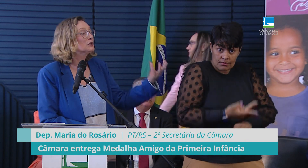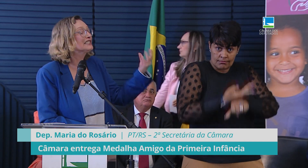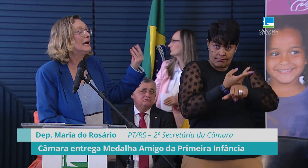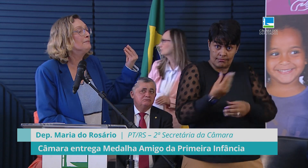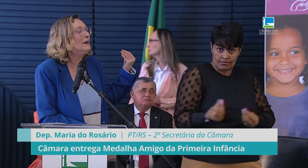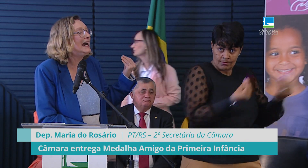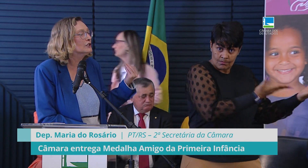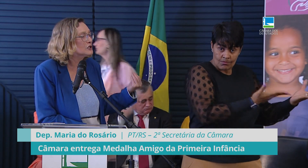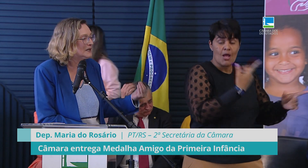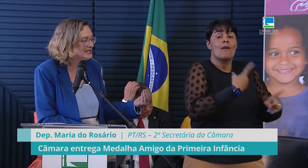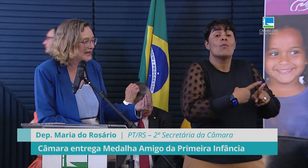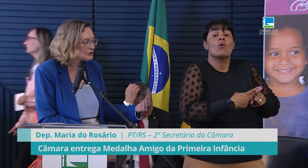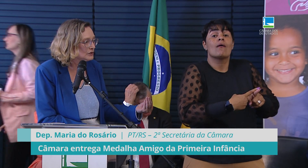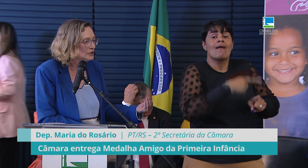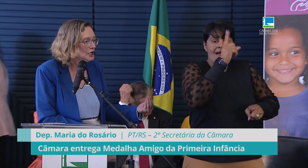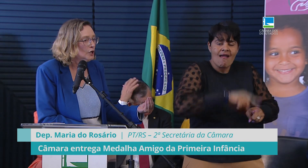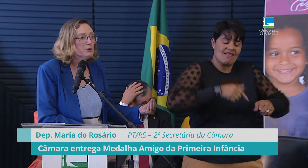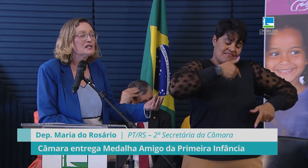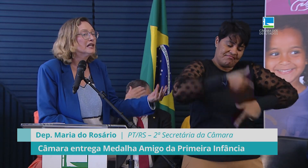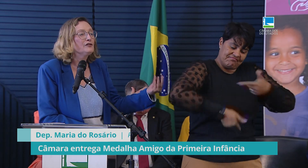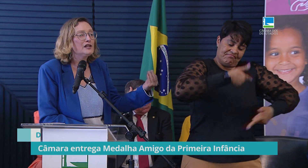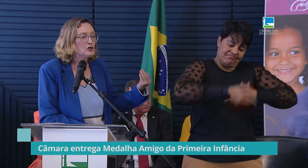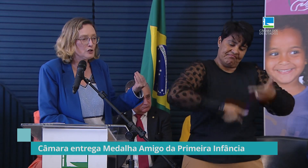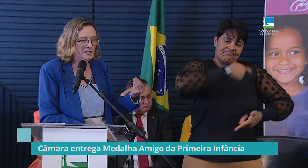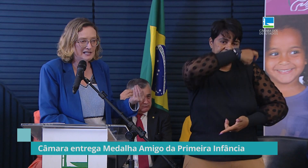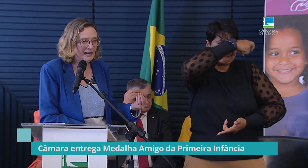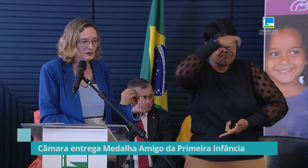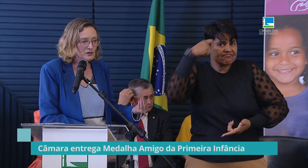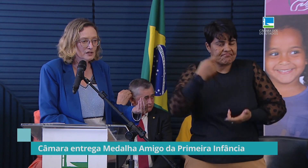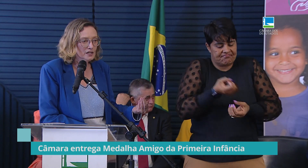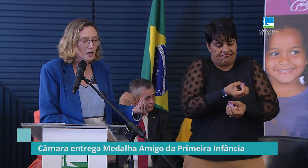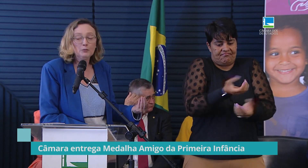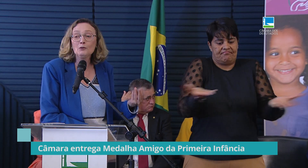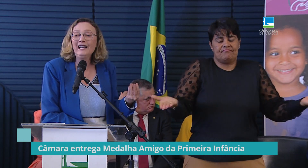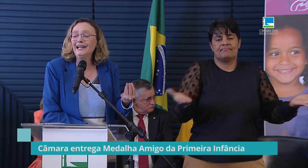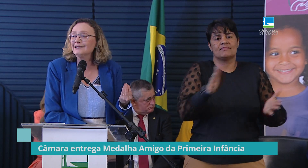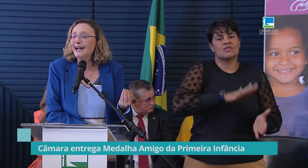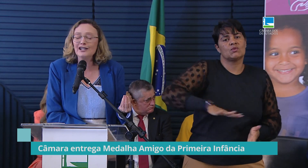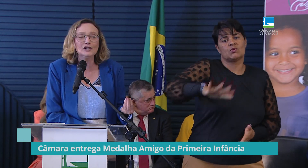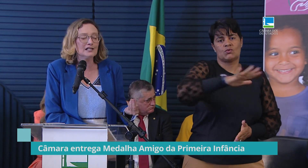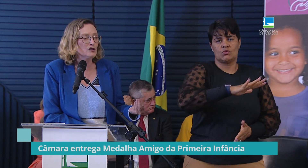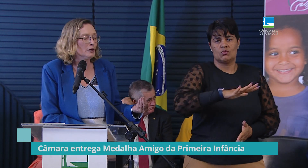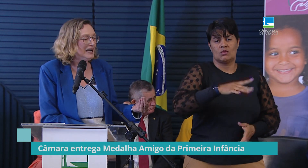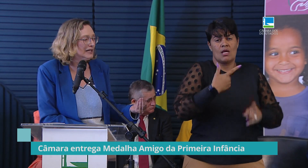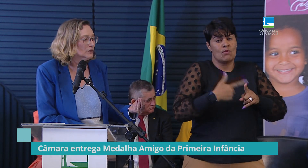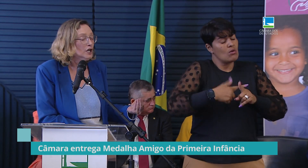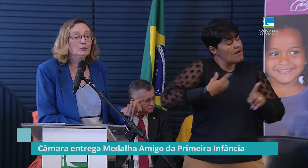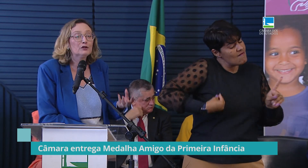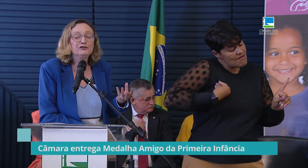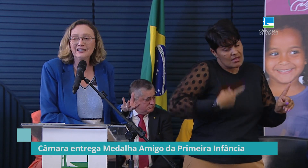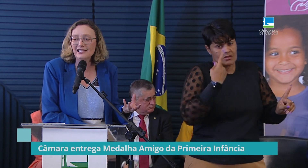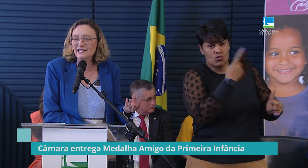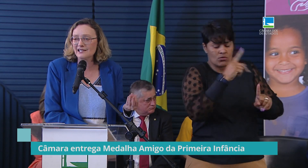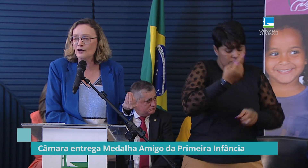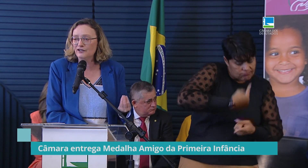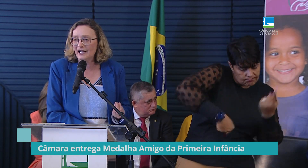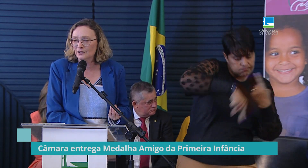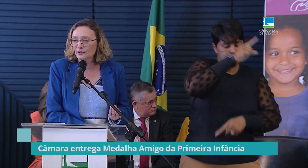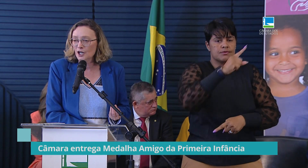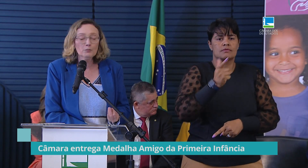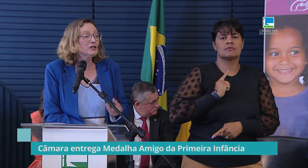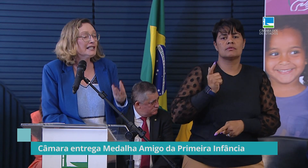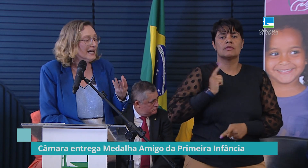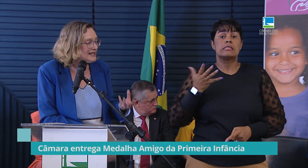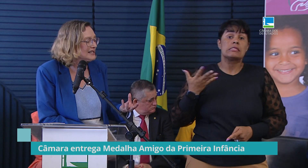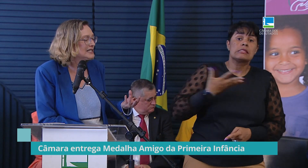Deputados por trabalhos prestados, por serviços prestados, por uma realidade que transformaram, por vidas que